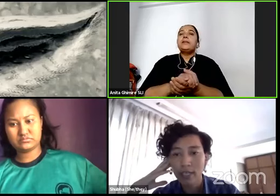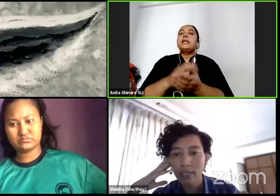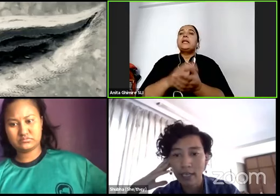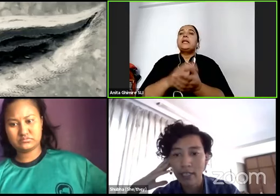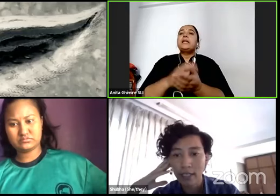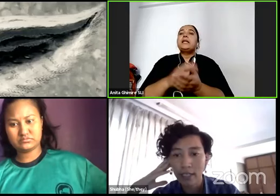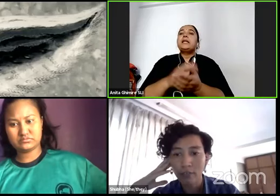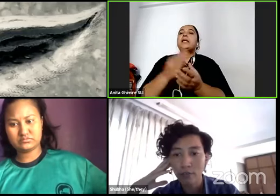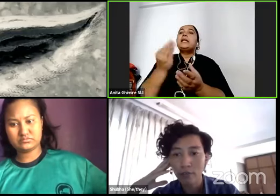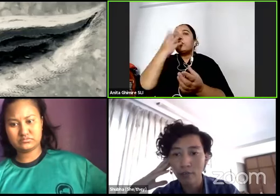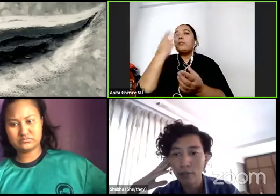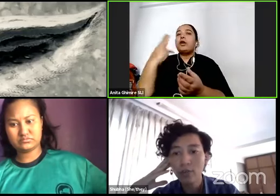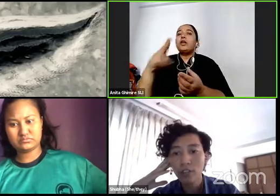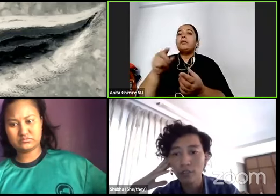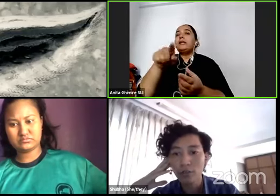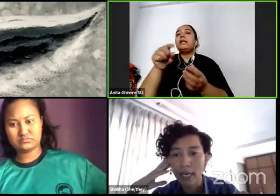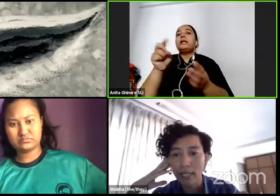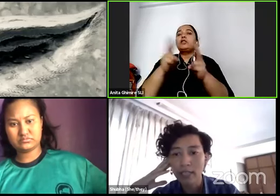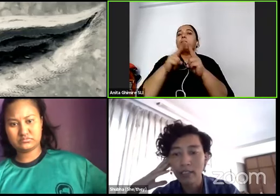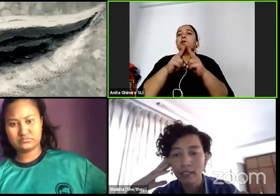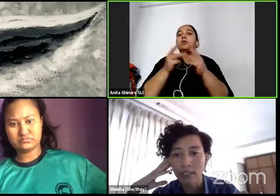9808580398 अथवा